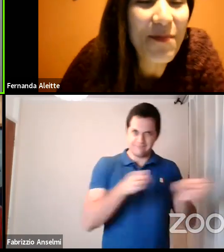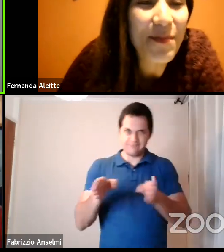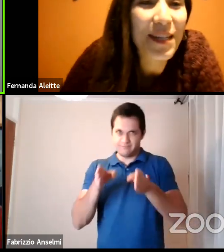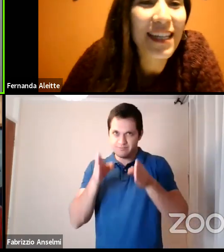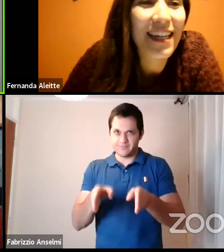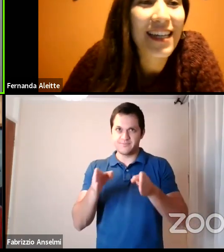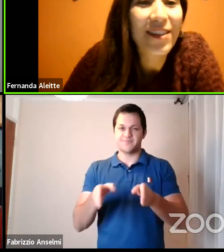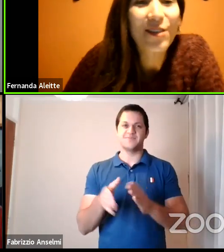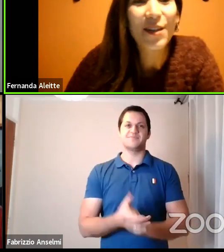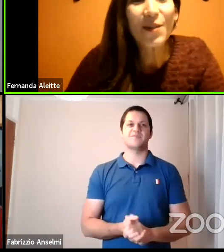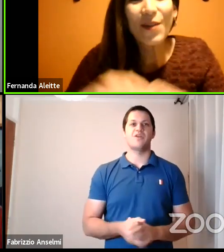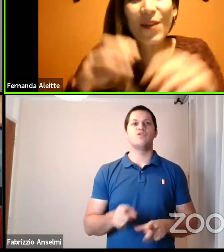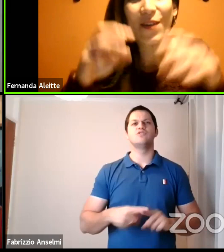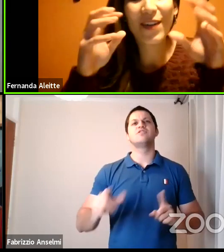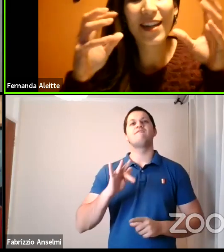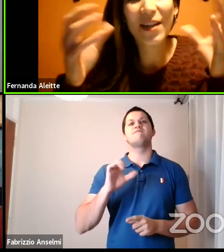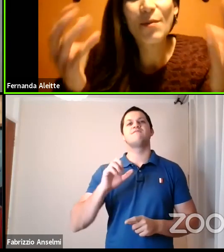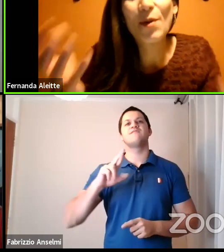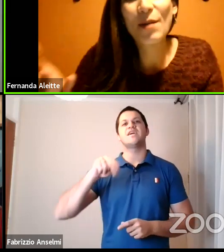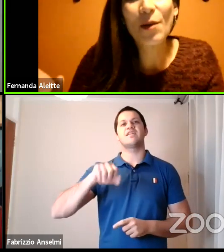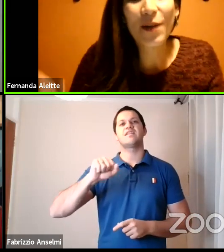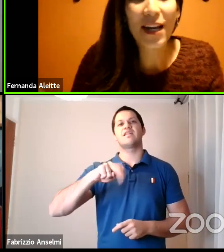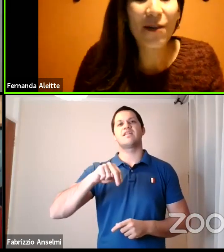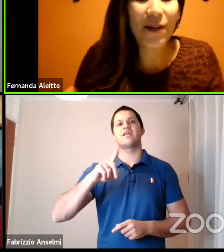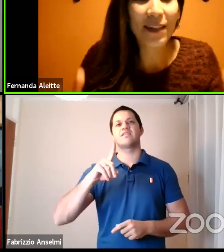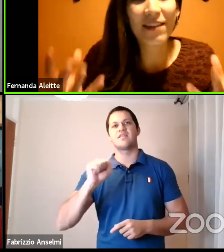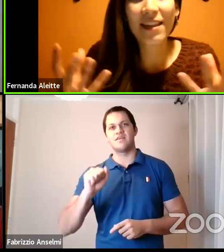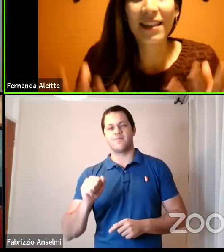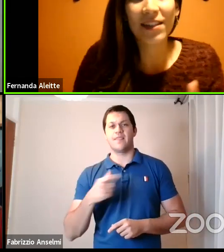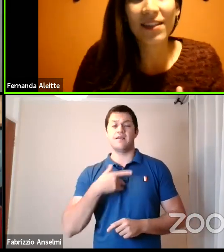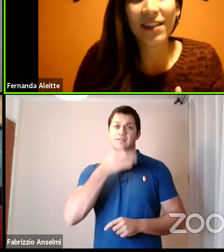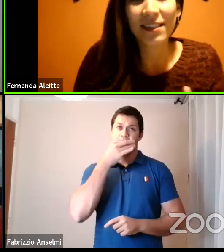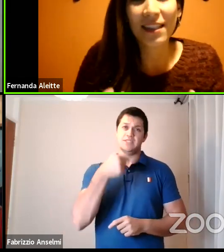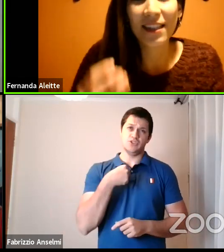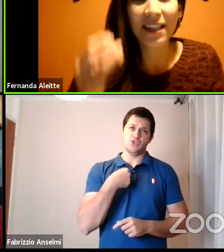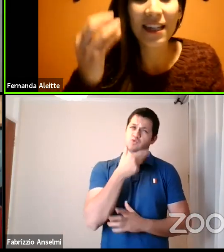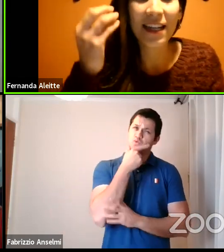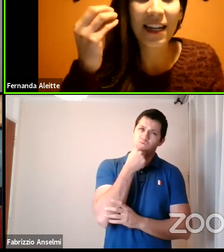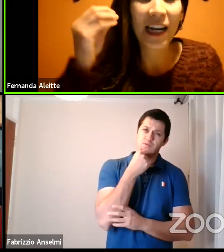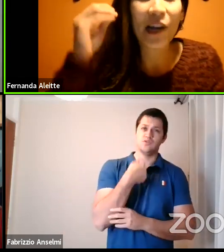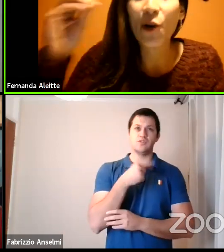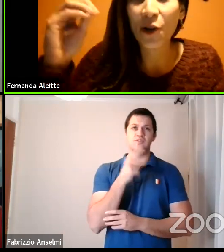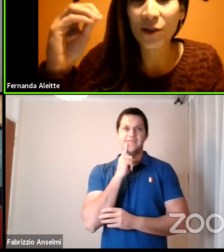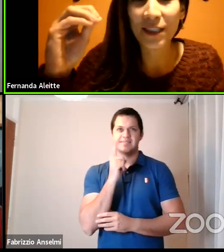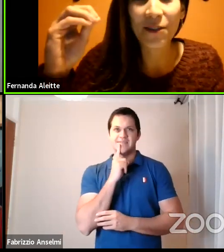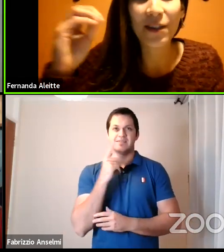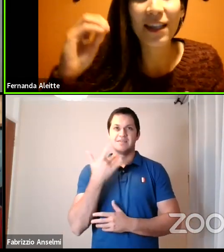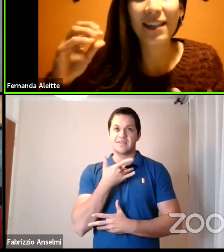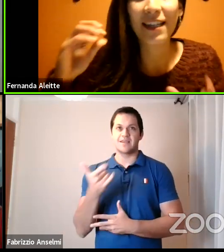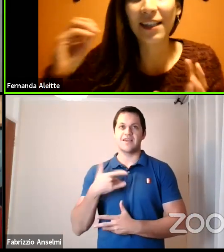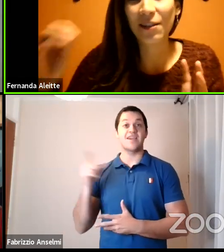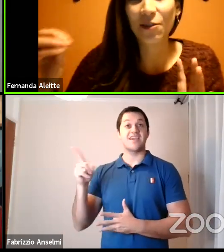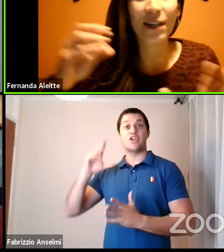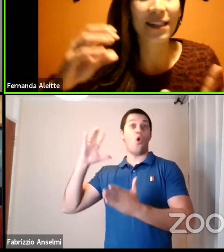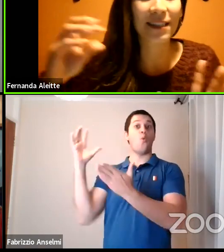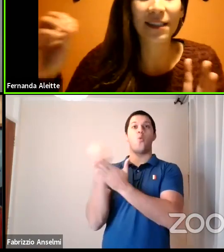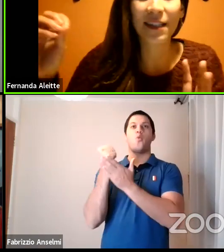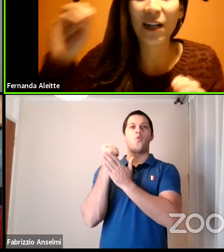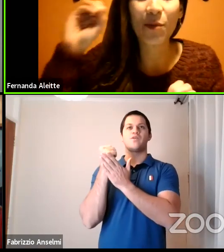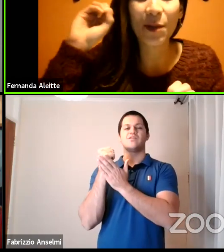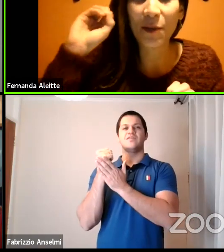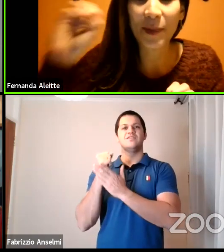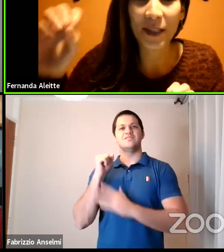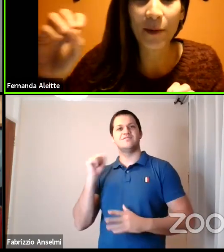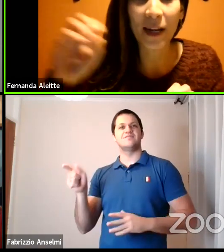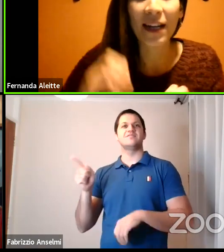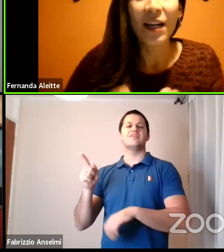duda porque yo tengo... Hemos logrado a través de estas breves reseñas tener el logro, ¿cierto? De estas kinesiólogas que se han